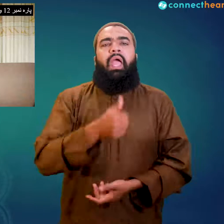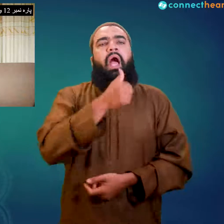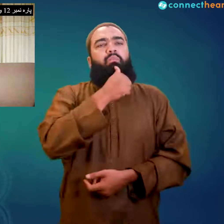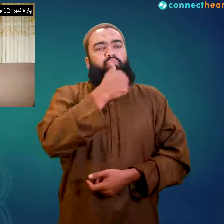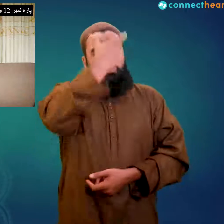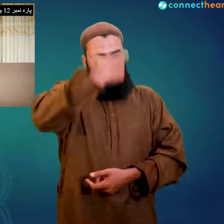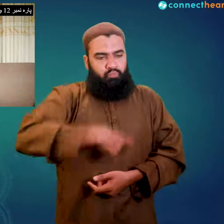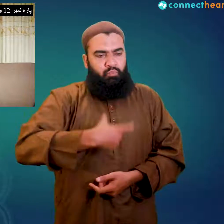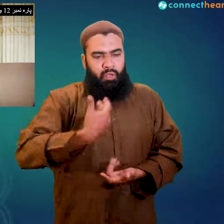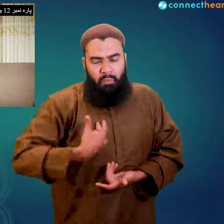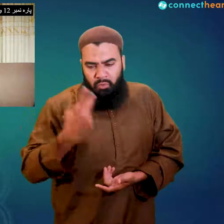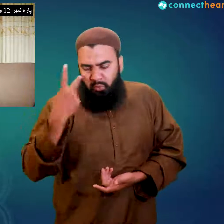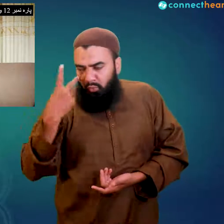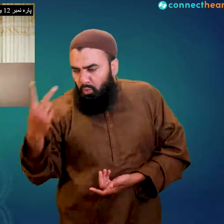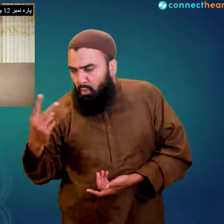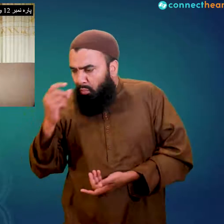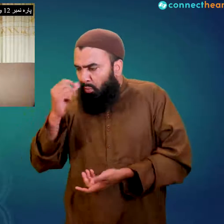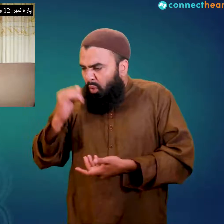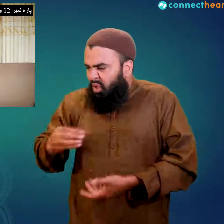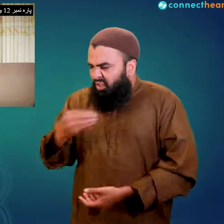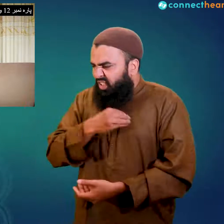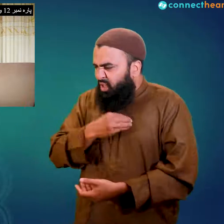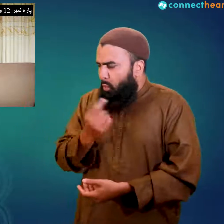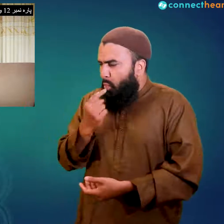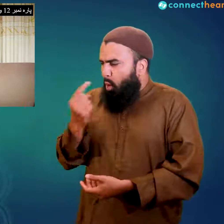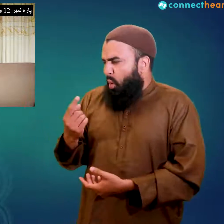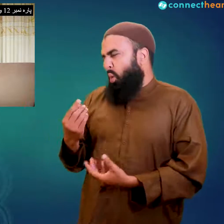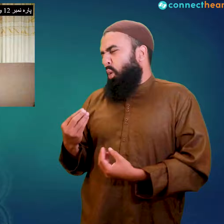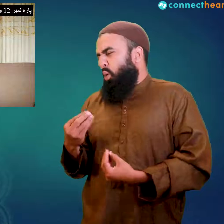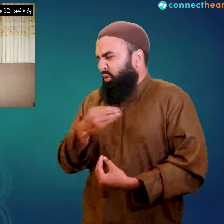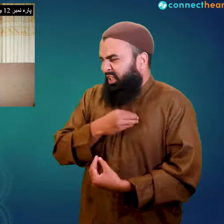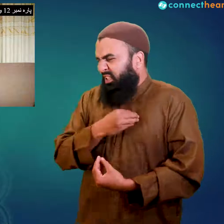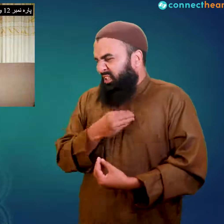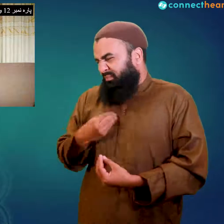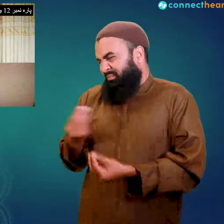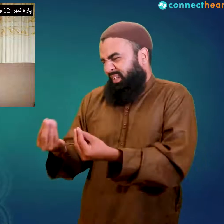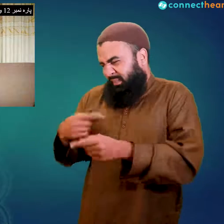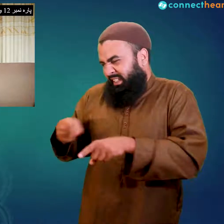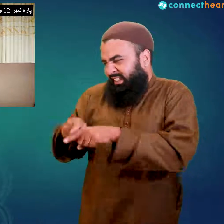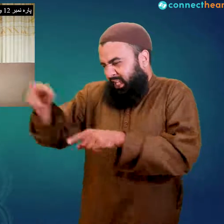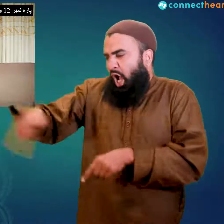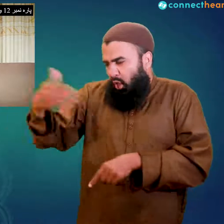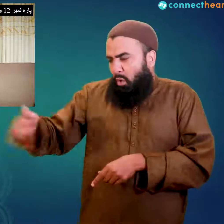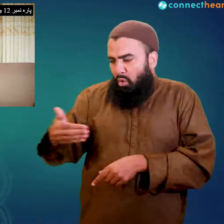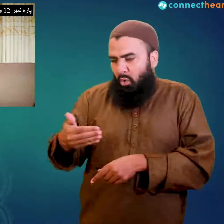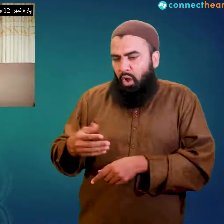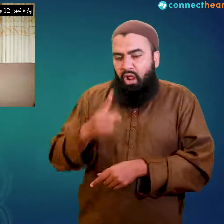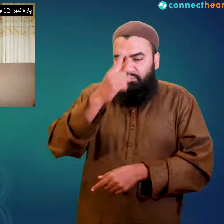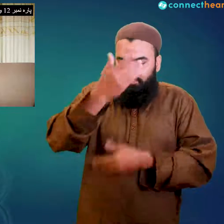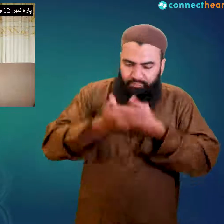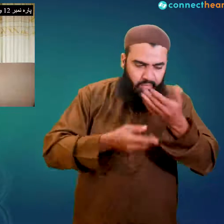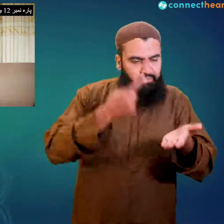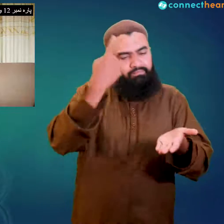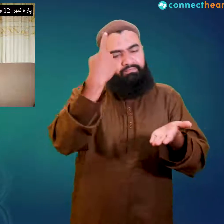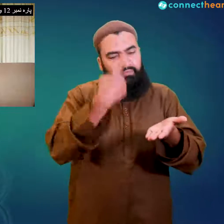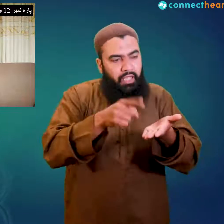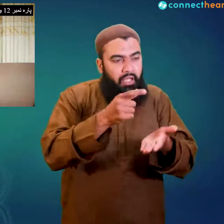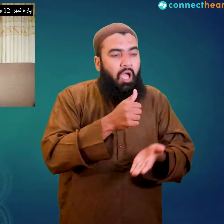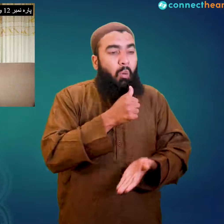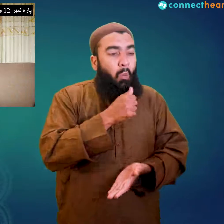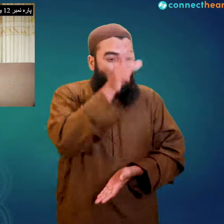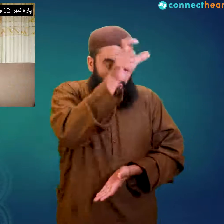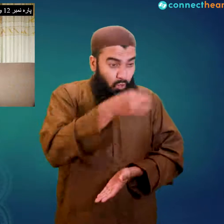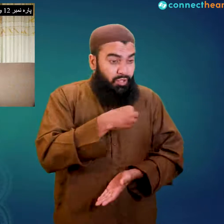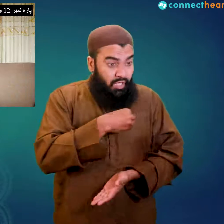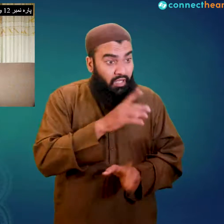یہ بات جو ہے وہ ہو گئی، اور پھر جب علم میں آ گیا کہ بیٹا اہل ایمان میں سے نہیں، اس کا عمل صالح نہیں، تو اس